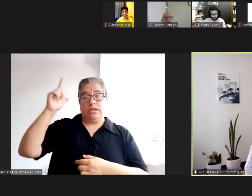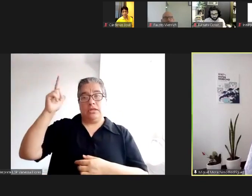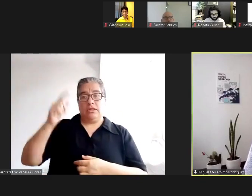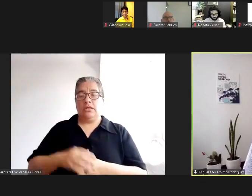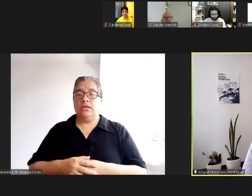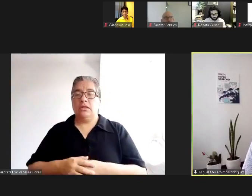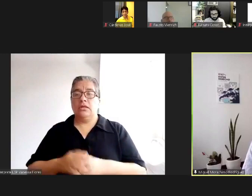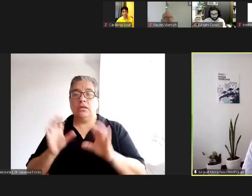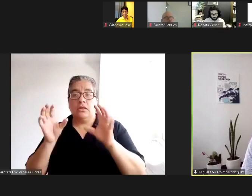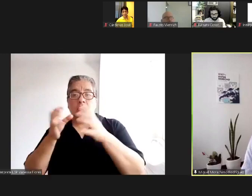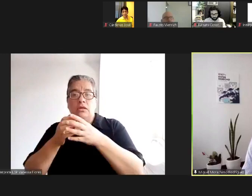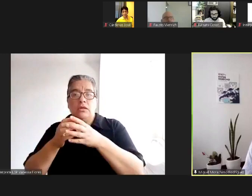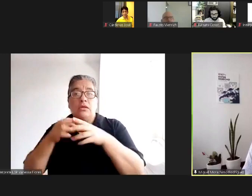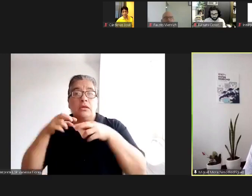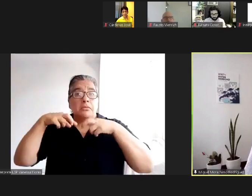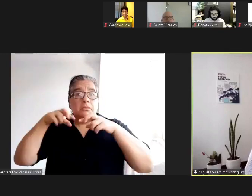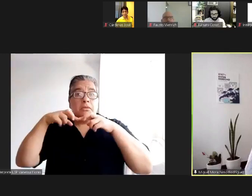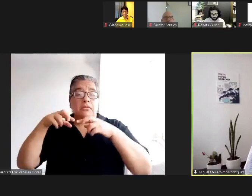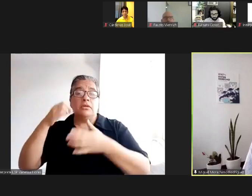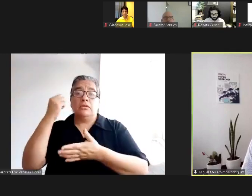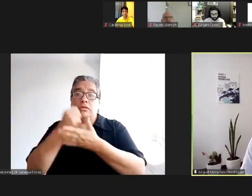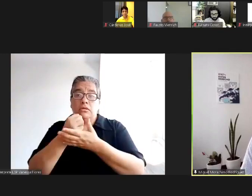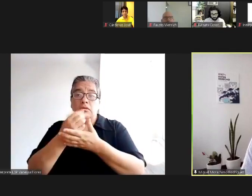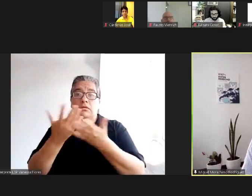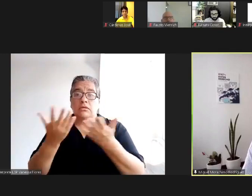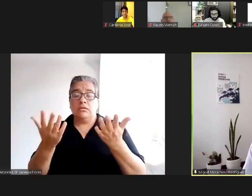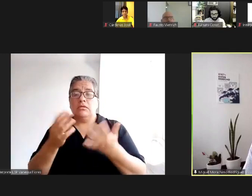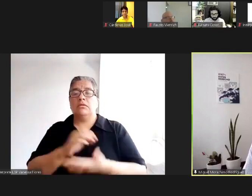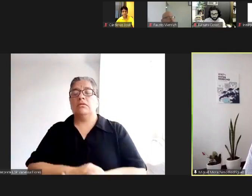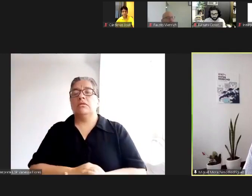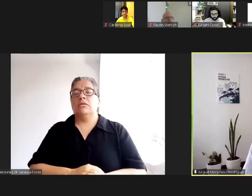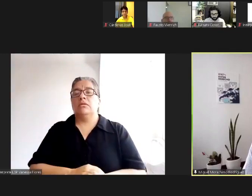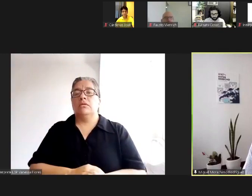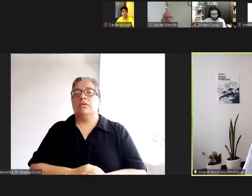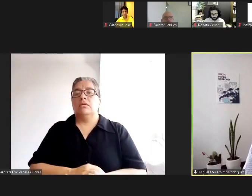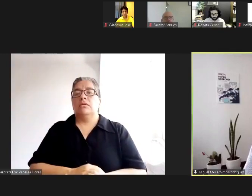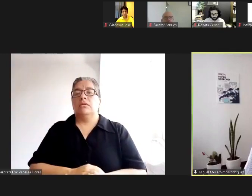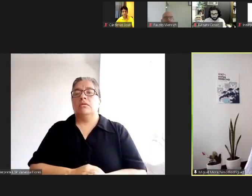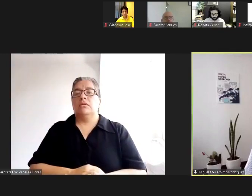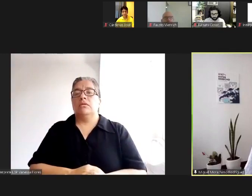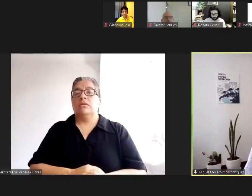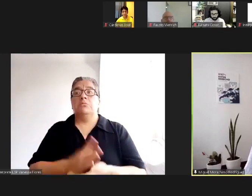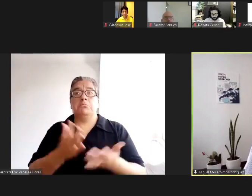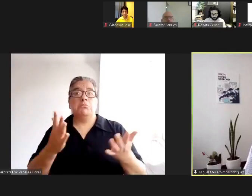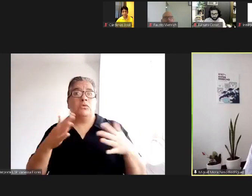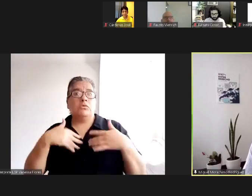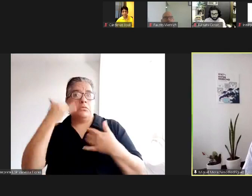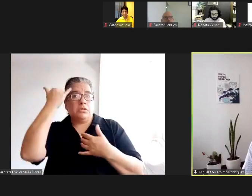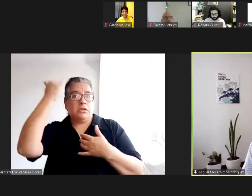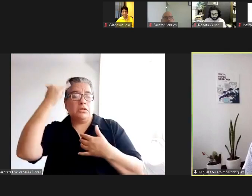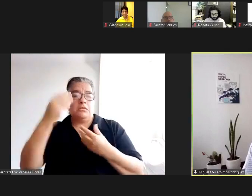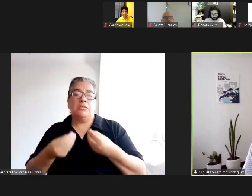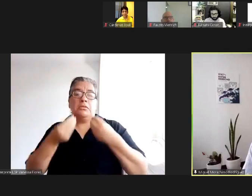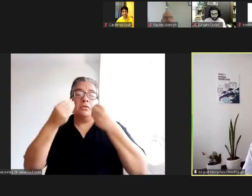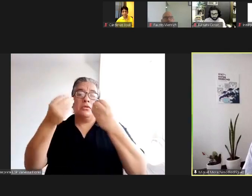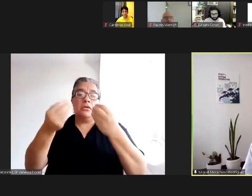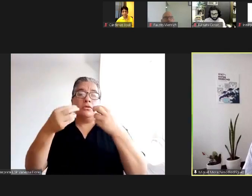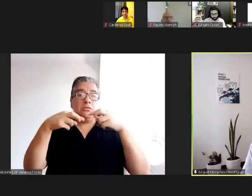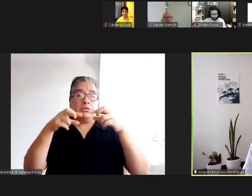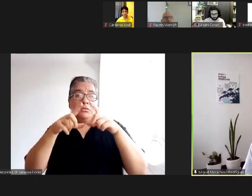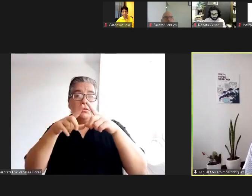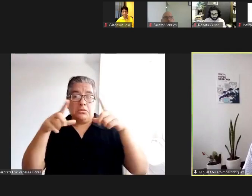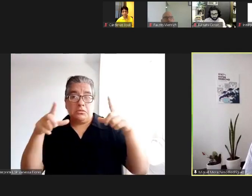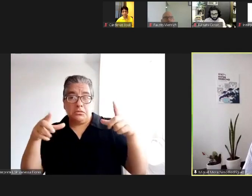las licencias Creative Commons o Creative Commons son una alternativa de licenciamiento que